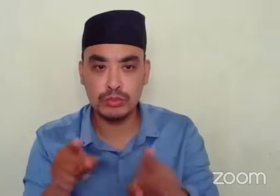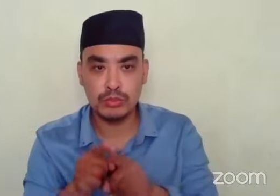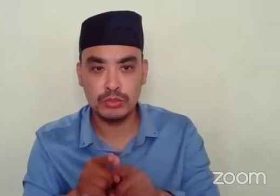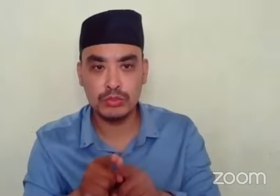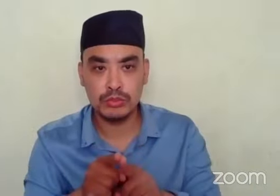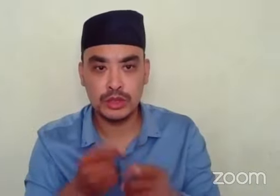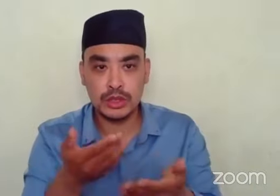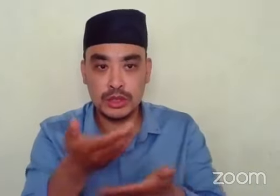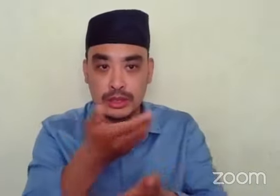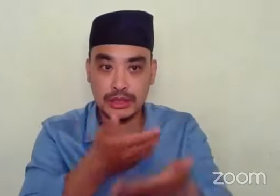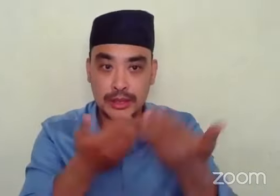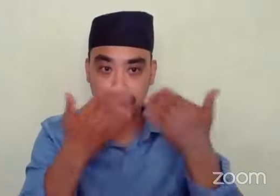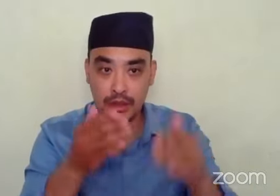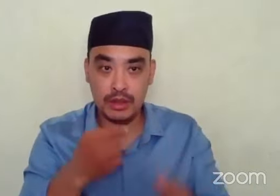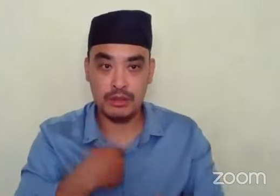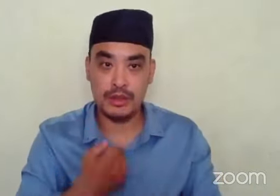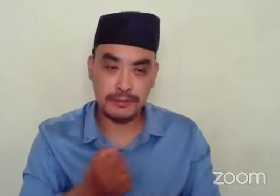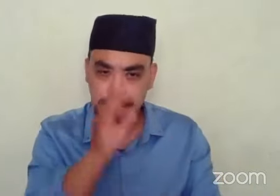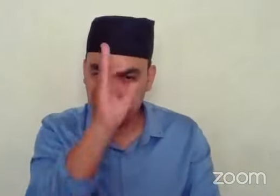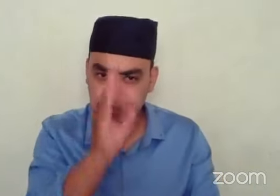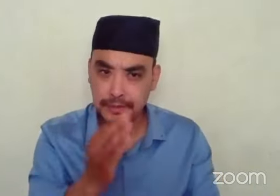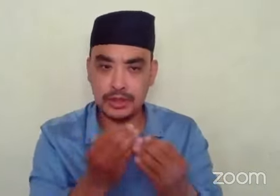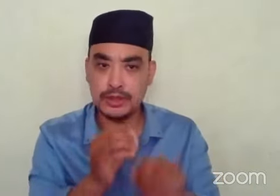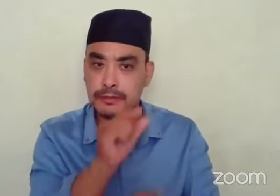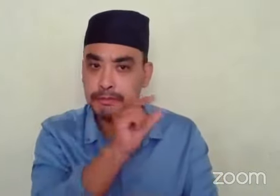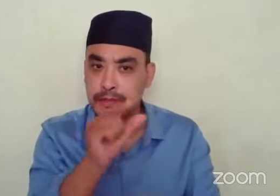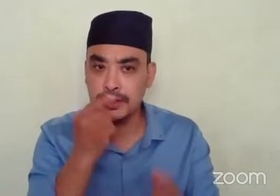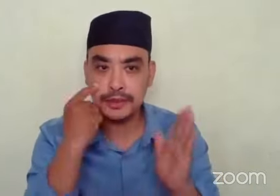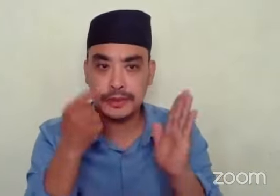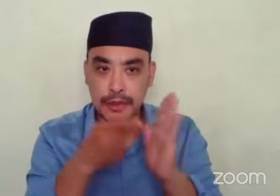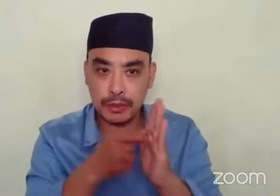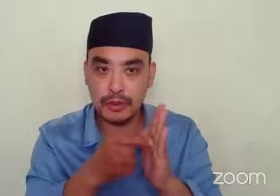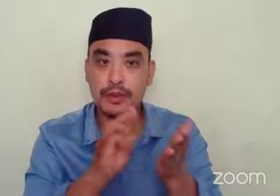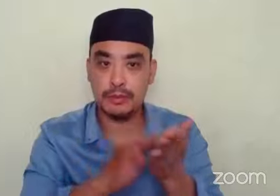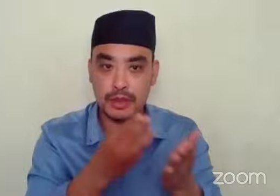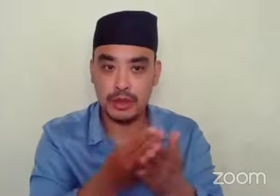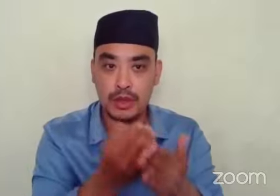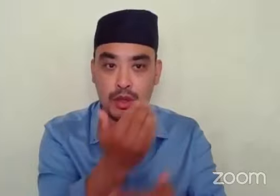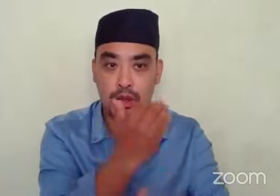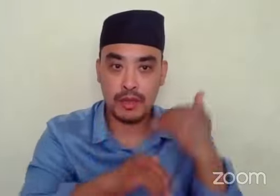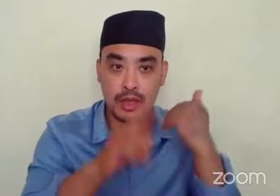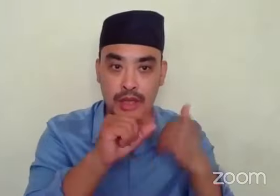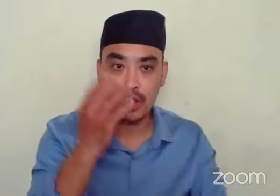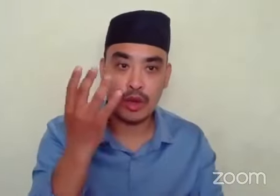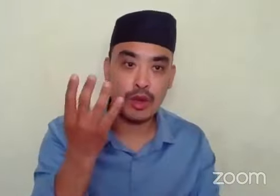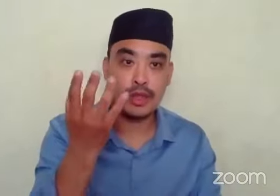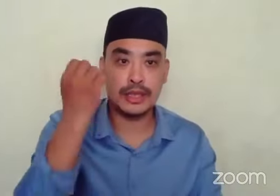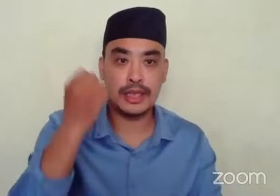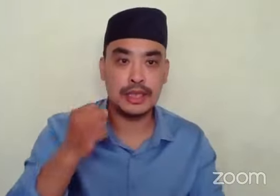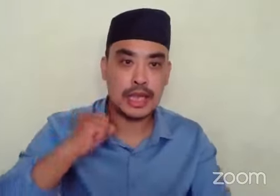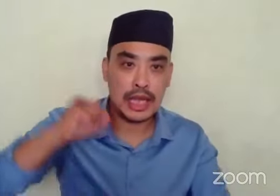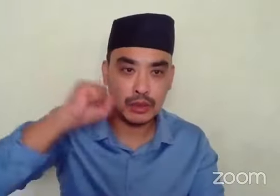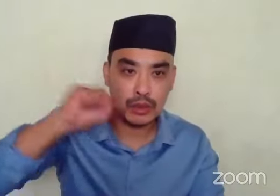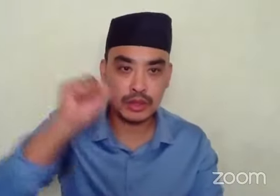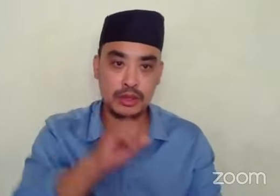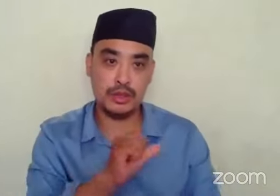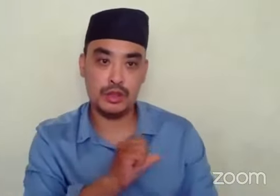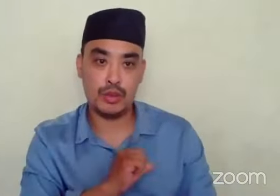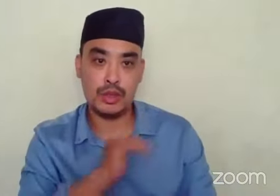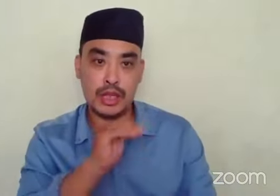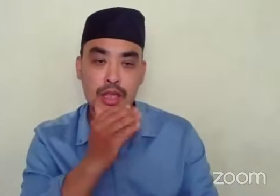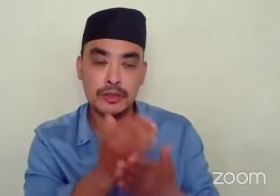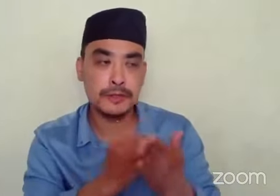खोजेको कुरा के भने अब समग्रतामा यो अपाङ्गता अधिकारको आन्दोलनमा हाम्रो यौनिकतालाई कसरी